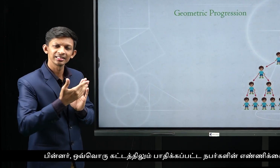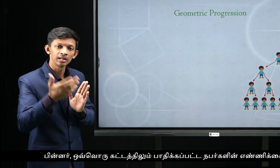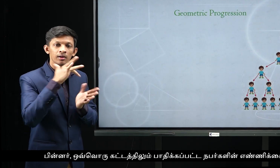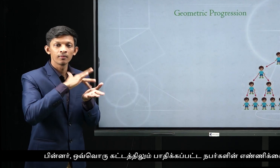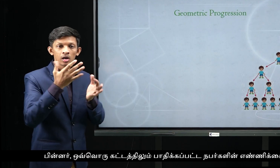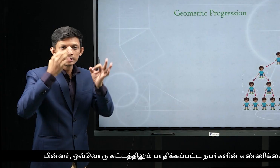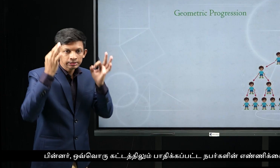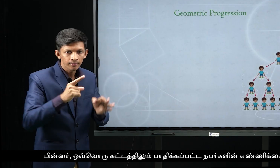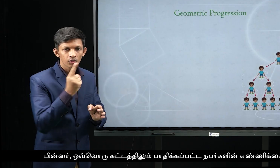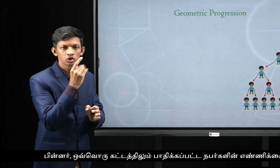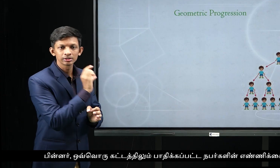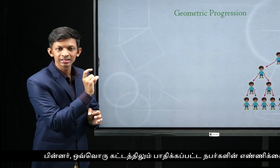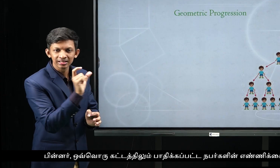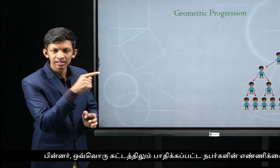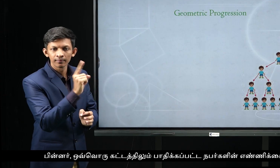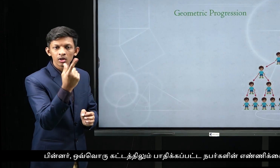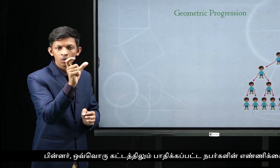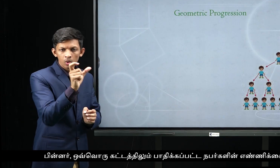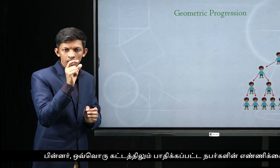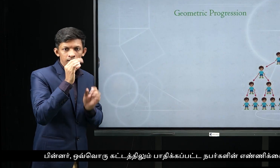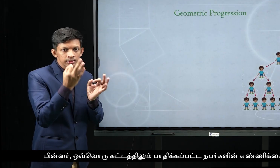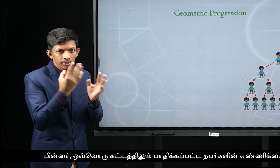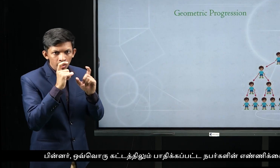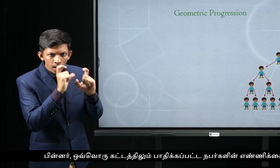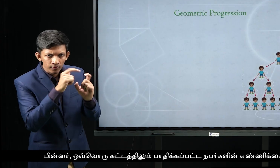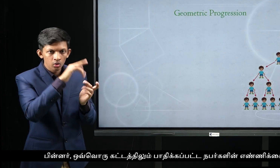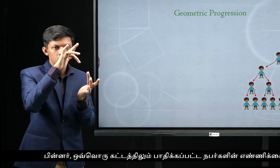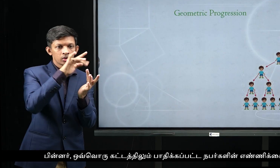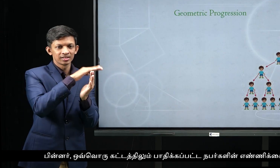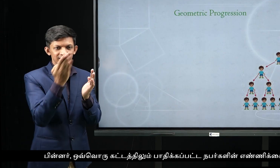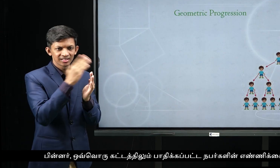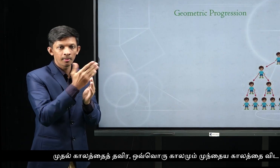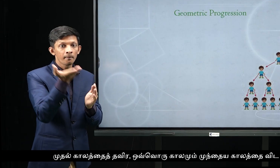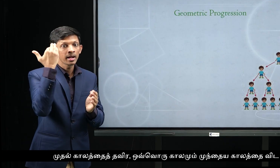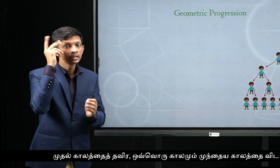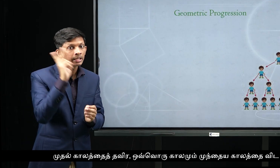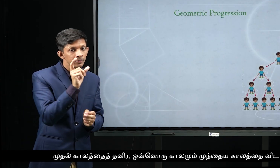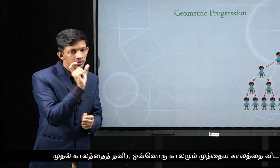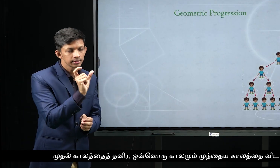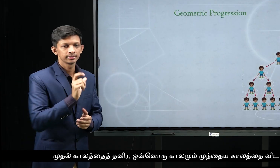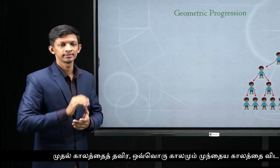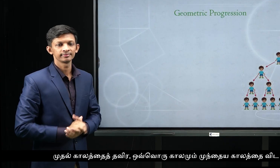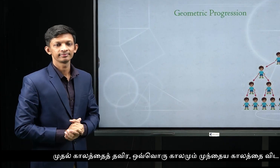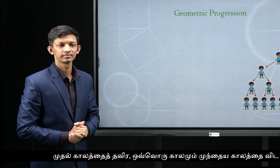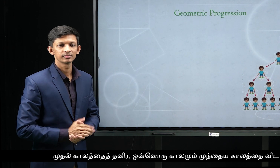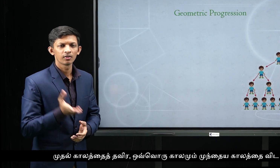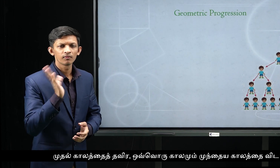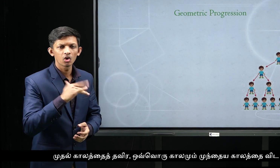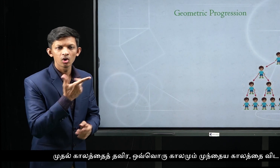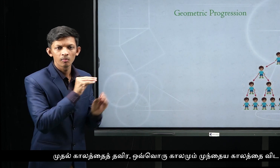பாதிக்கப்பட்ட நபர்களின் எண்ணிக்கை 1, 2, 4, 8 முதல் காலத்தை தவிர ஒவ்வொரு காலமும்